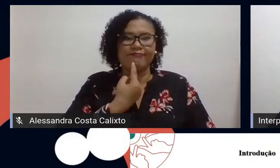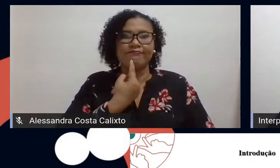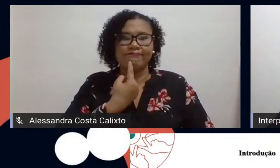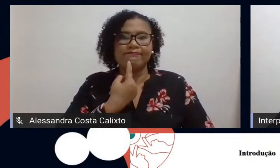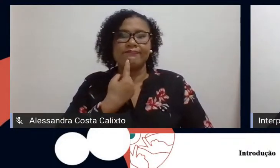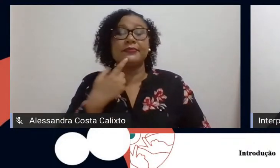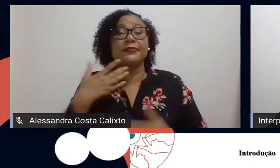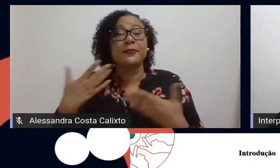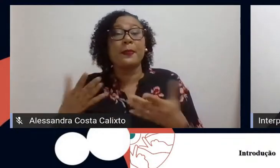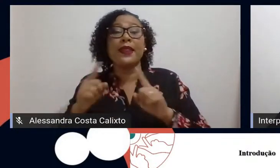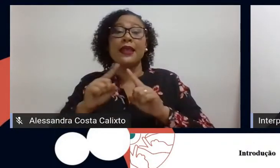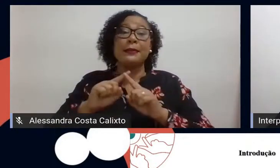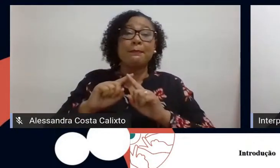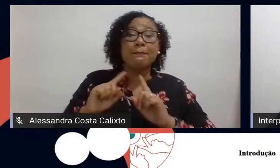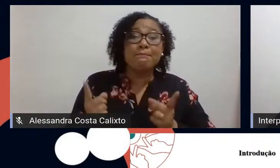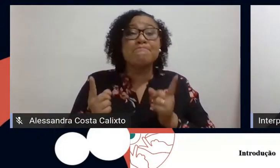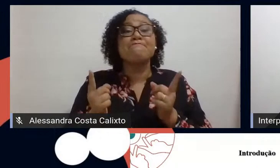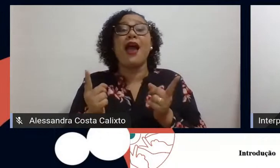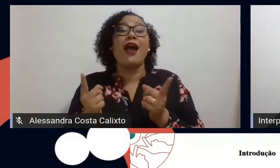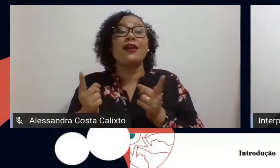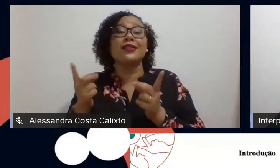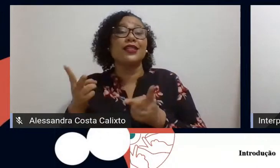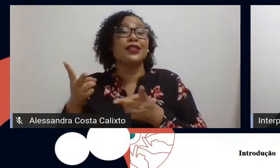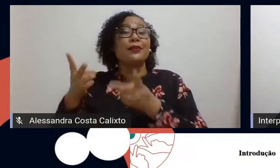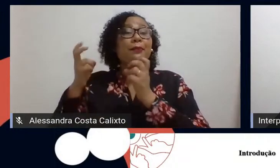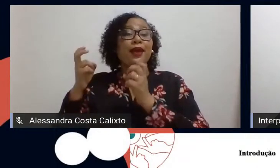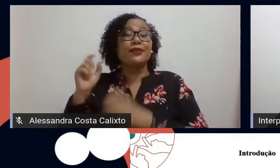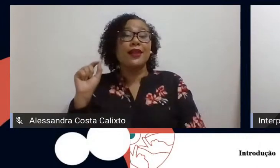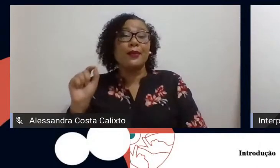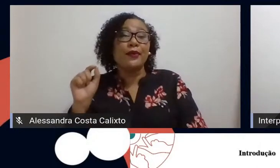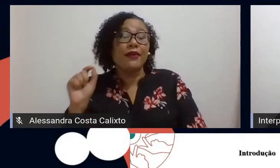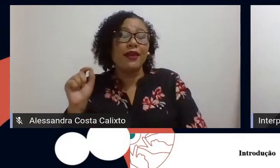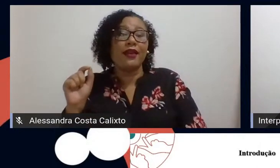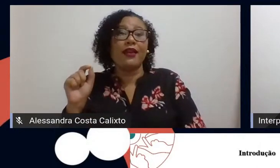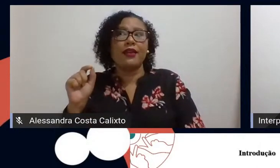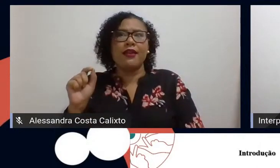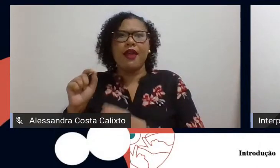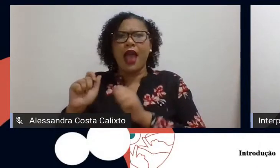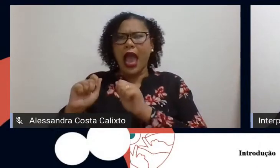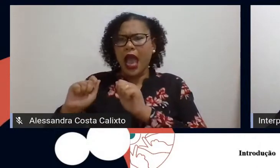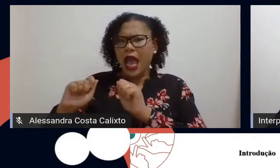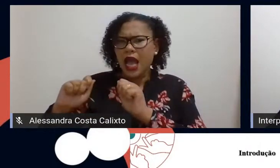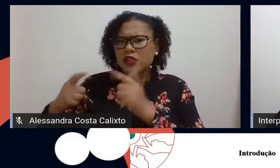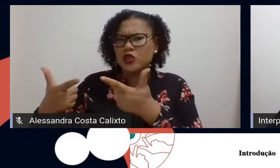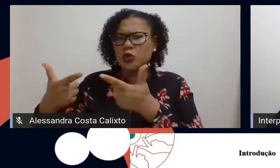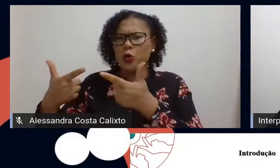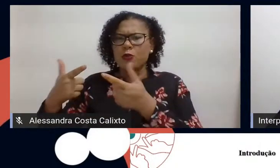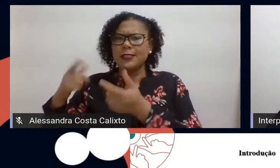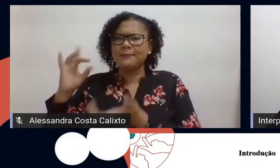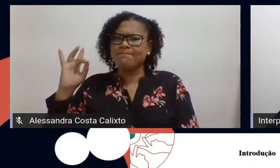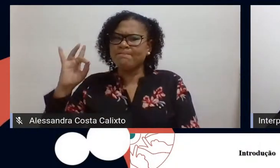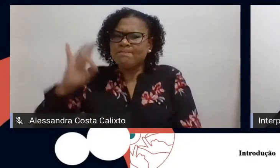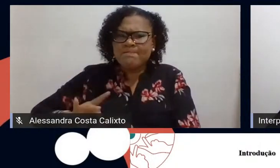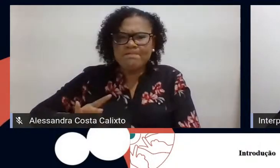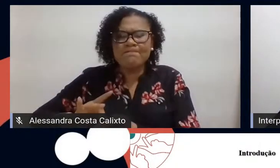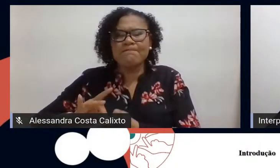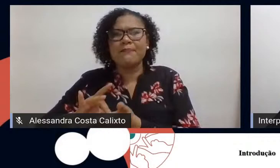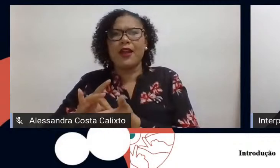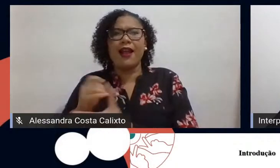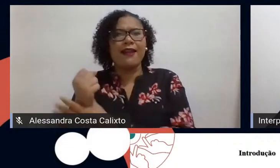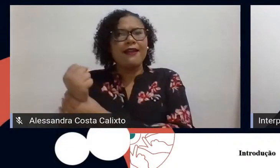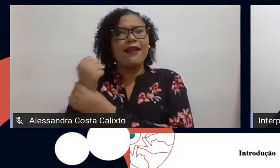de sinais como meio legal de comunicação dos surdos, da comunidade surda, mas nós